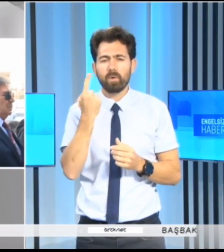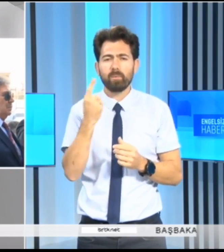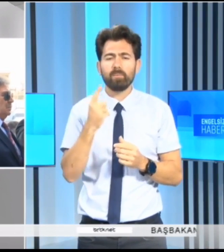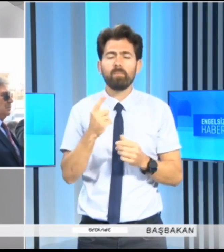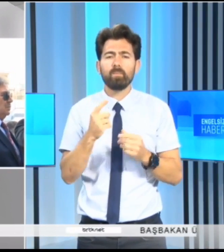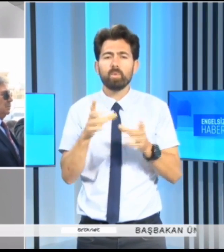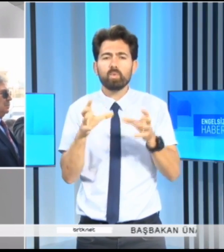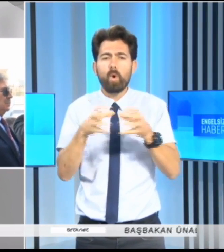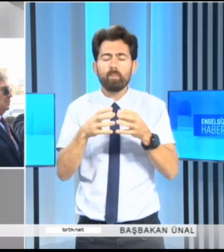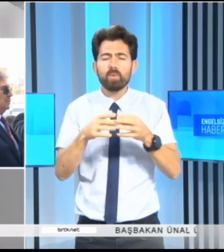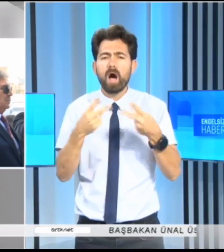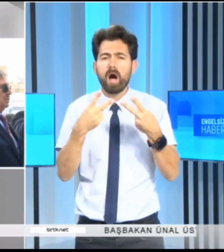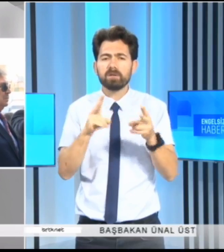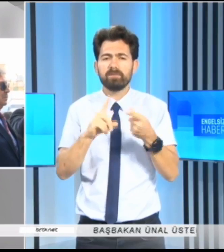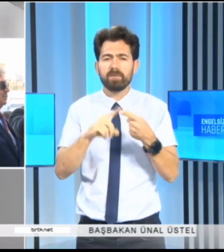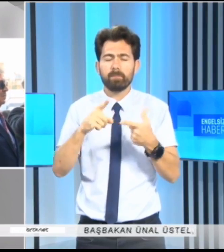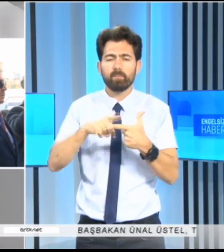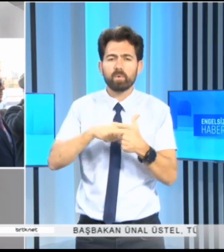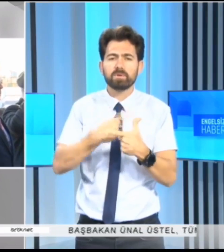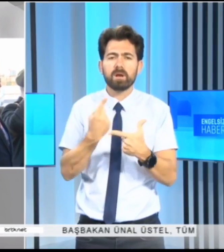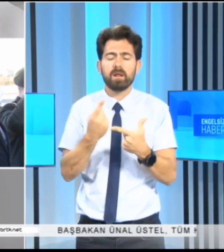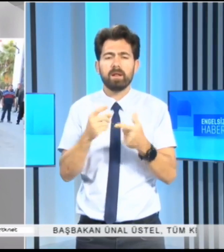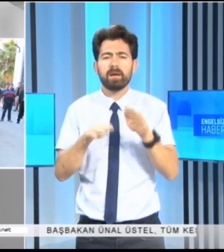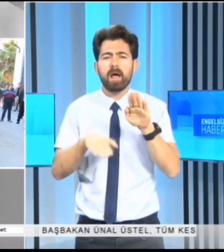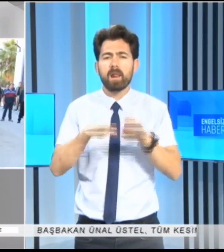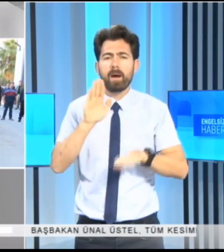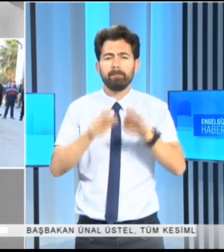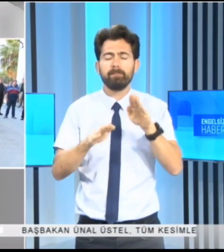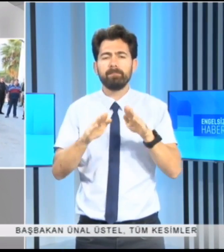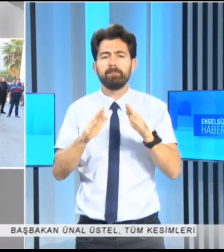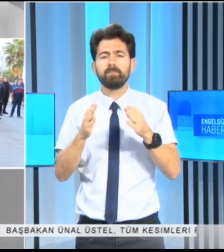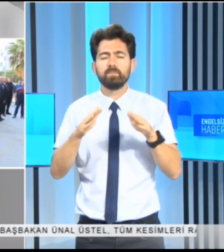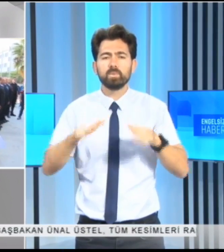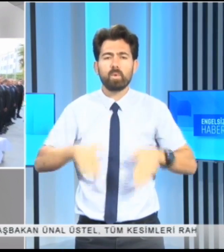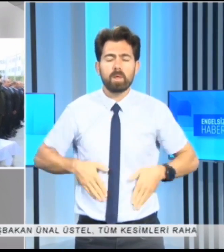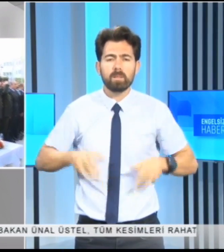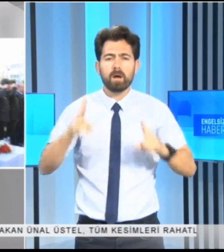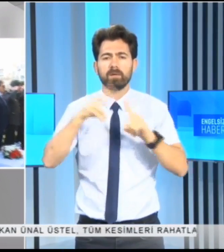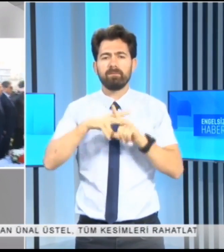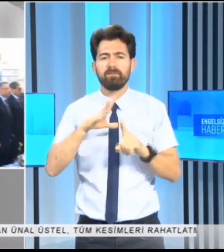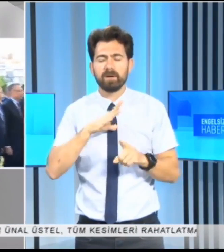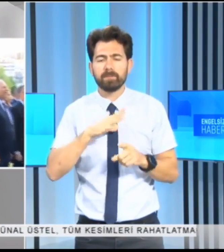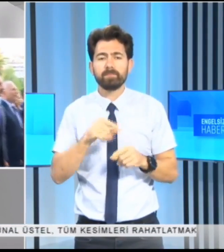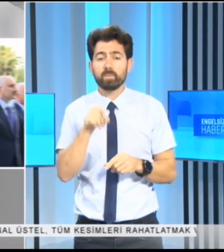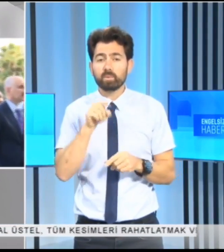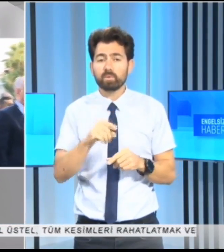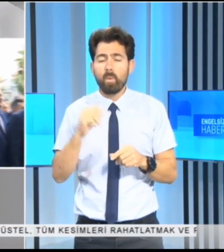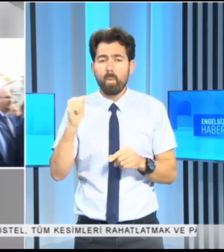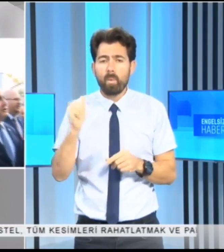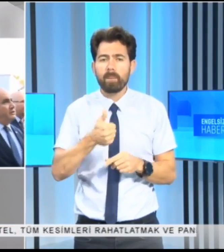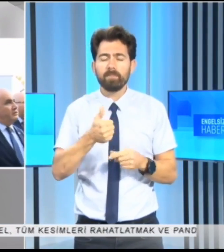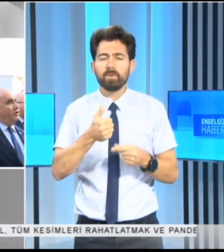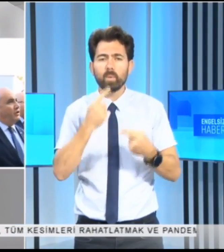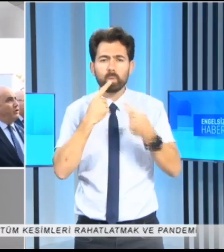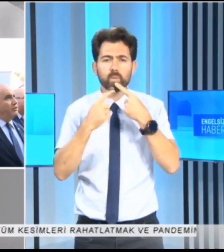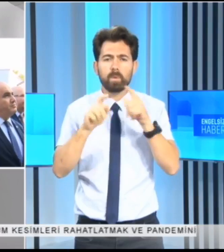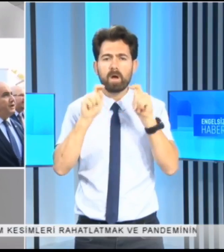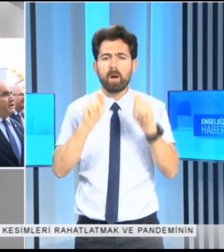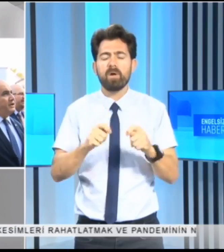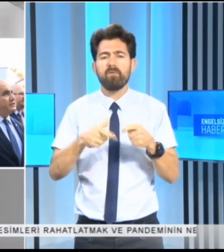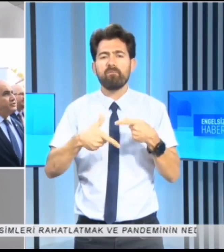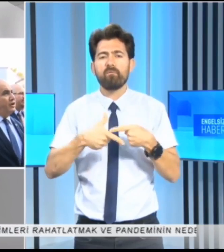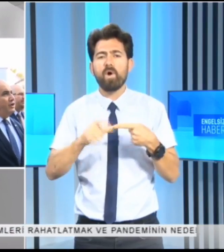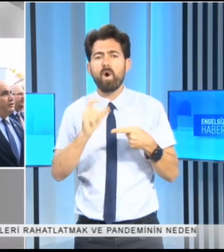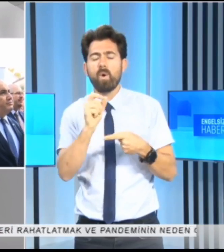toplu açılış ve projelerin lansman törenine katıldı burada önemli mesajlar veren